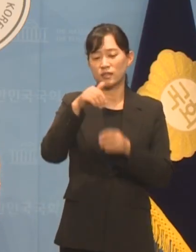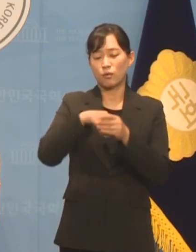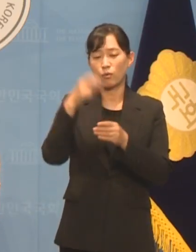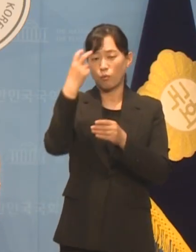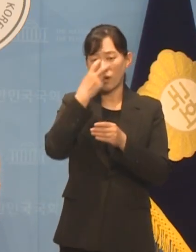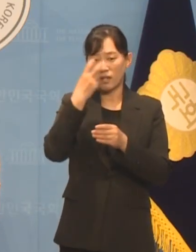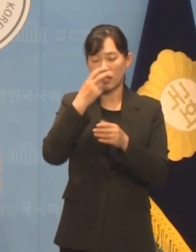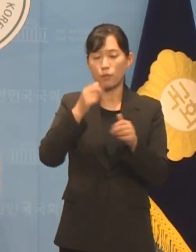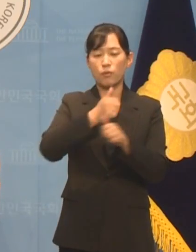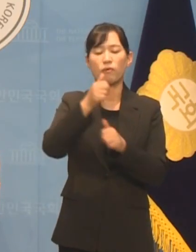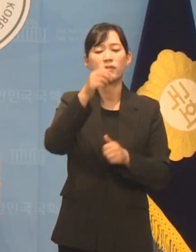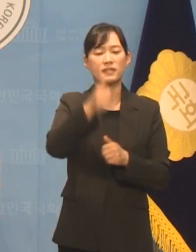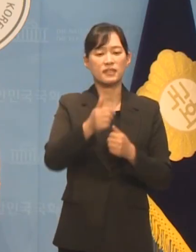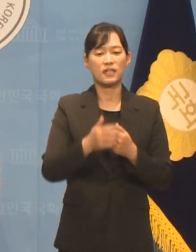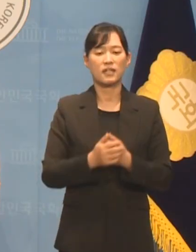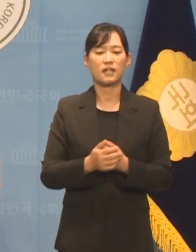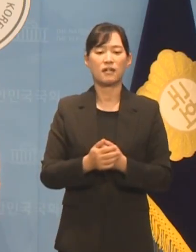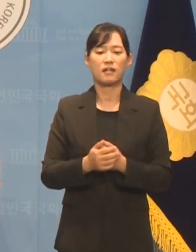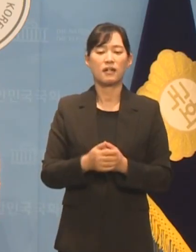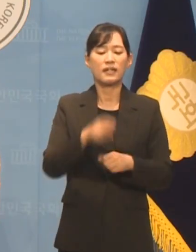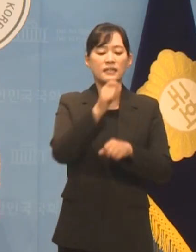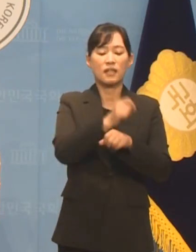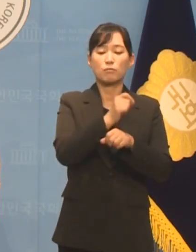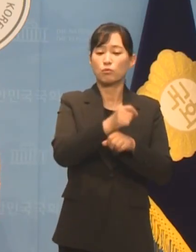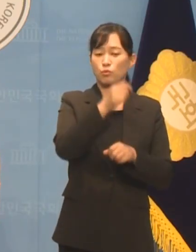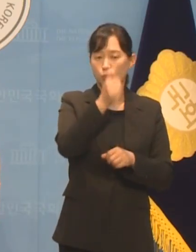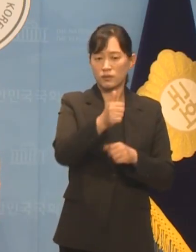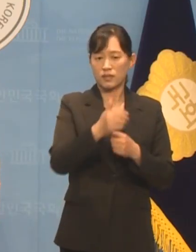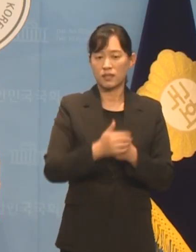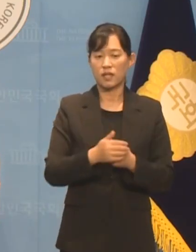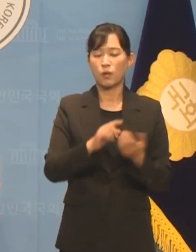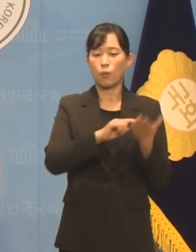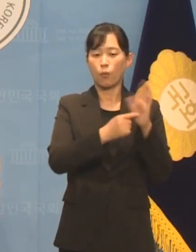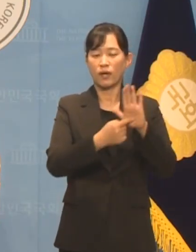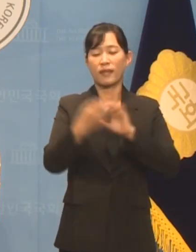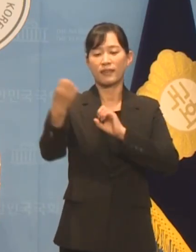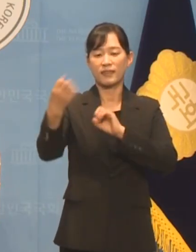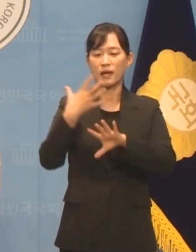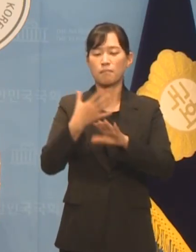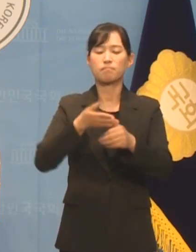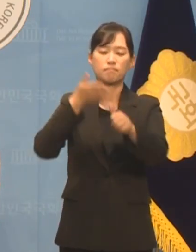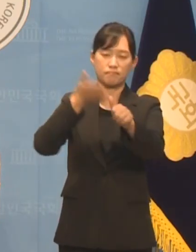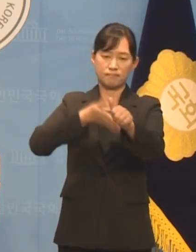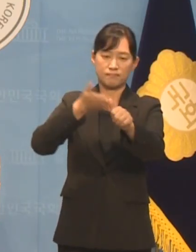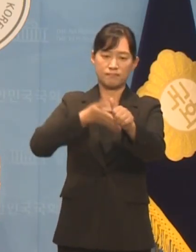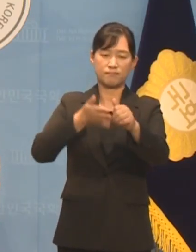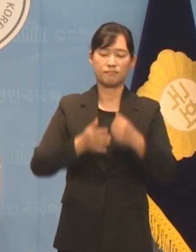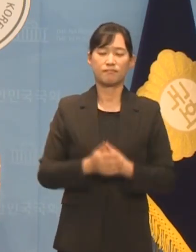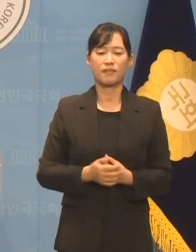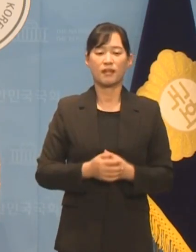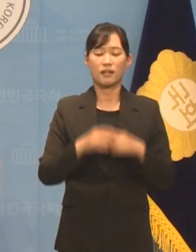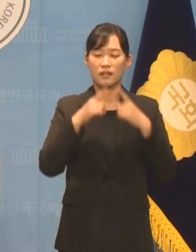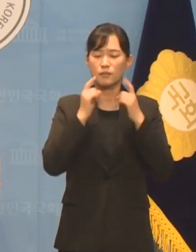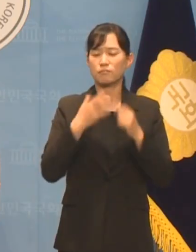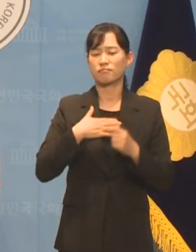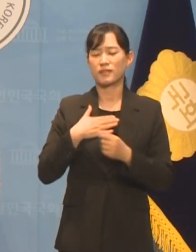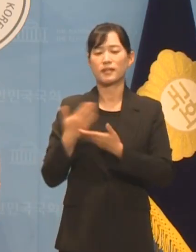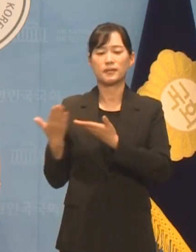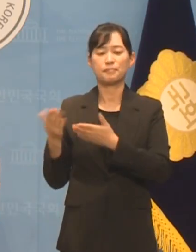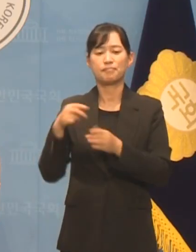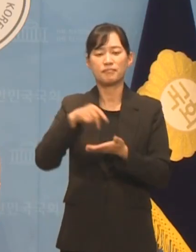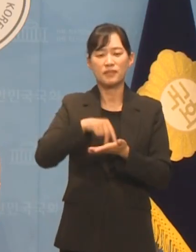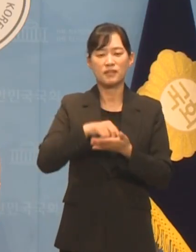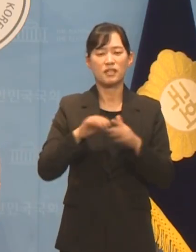중앙선거관리위원장이나 그리고 김용빈 사무총장의 공개 답변을 요구합니다. 개인적으로 제가